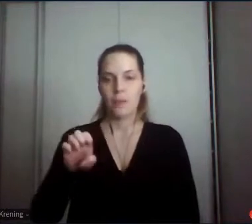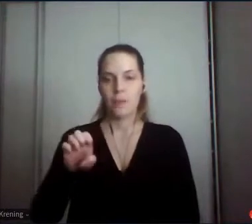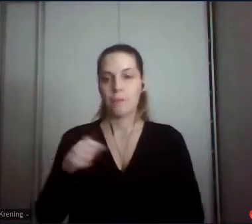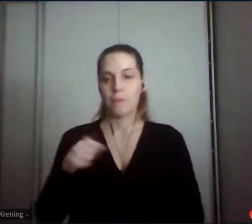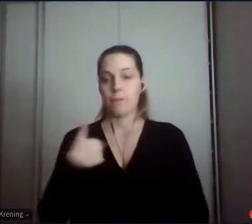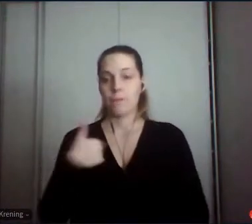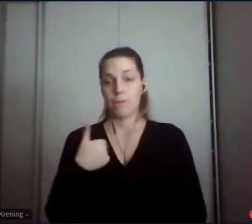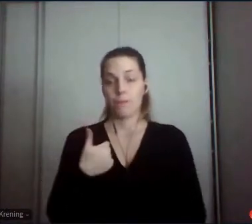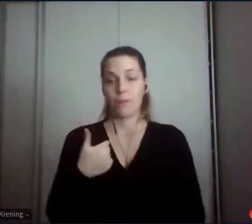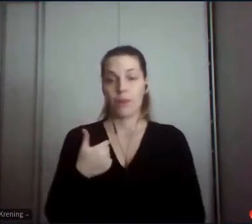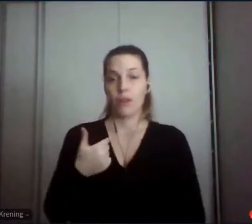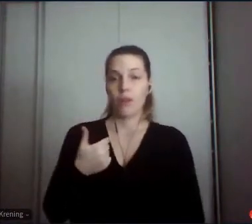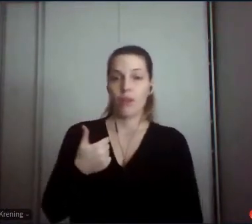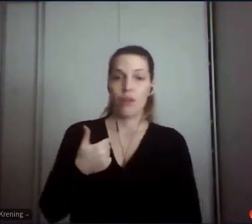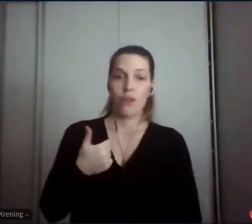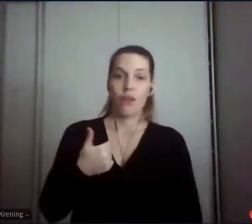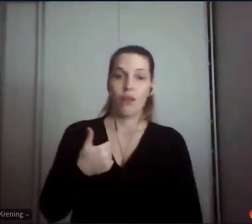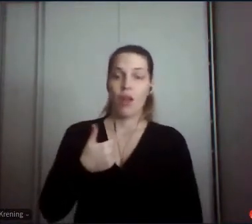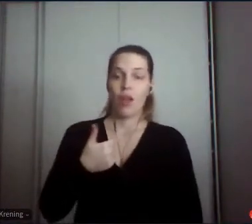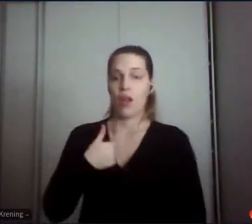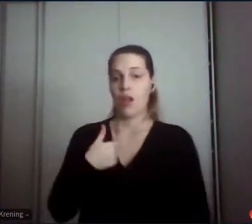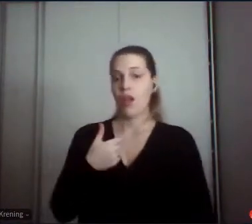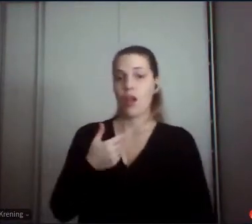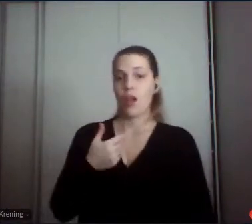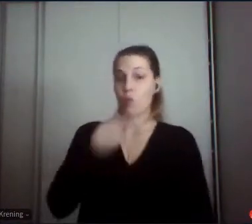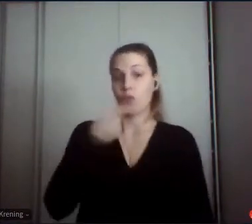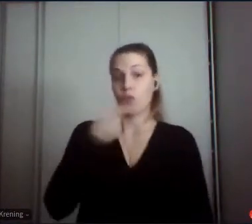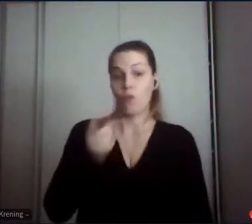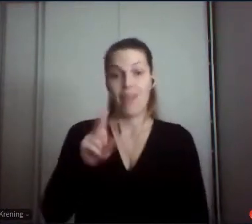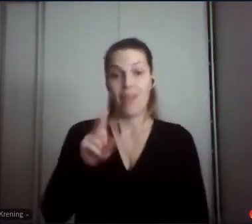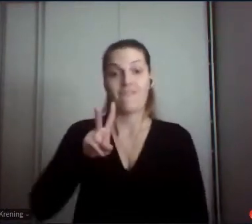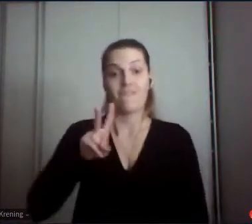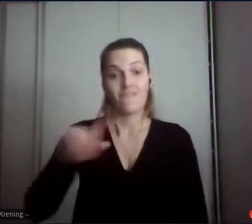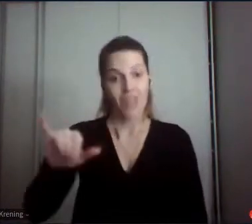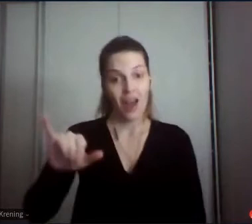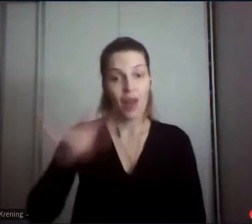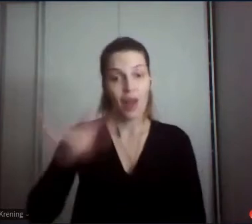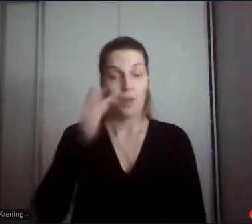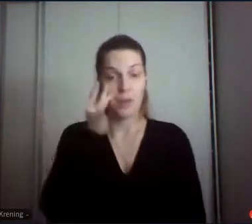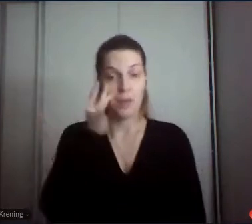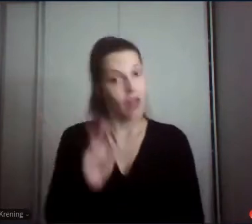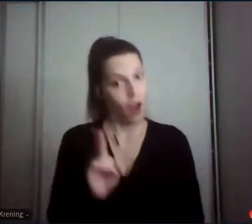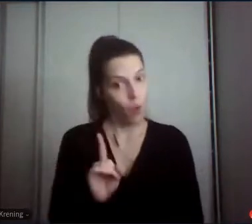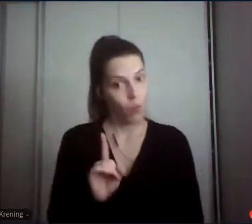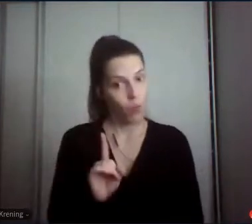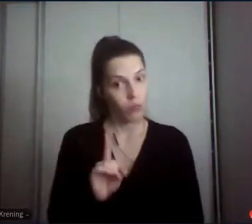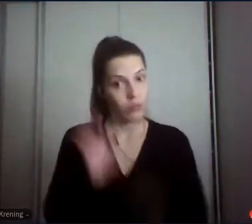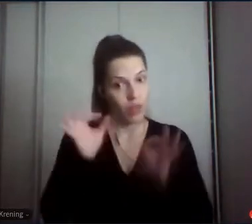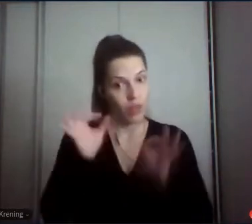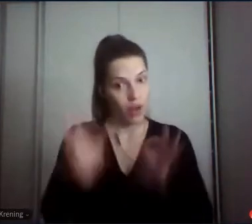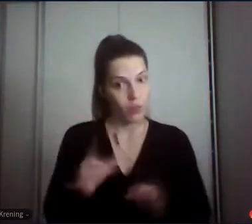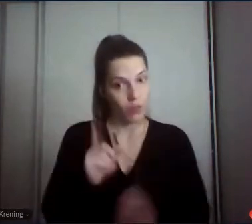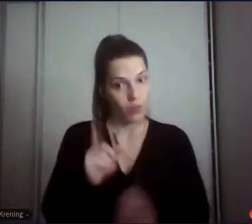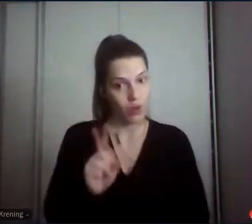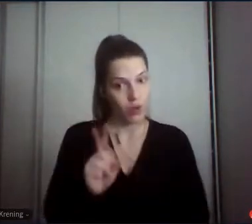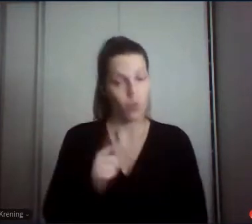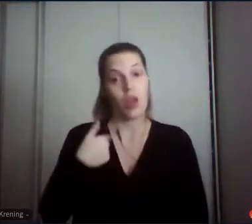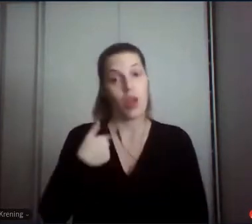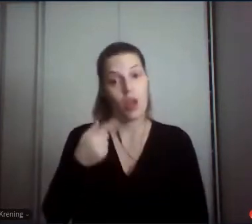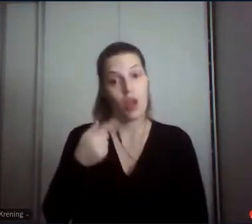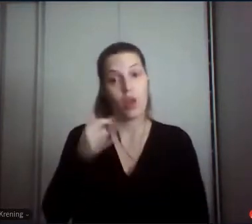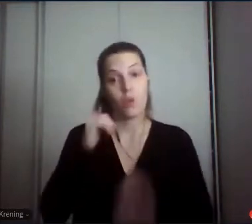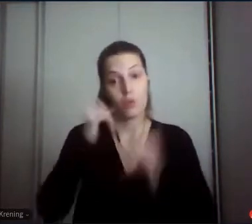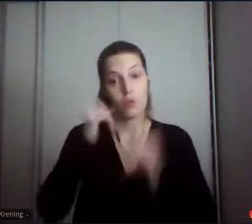em momento algum, eu falei que vai ser presencial. Eu disse que a gente está estudando as possibilidades e tudo isso vai depender